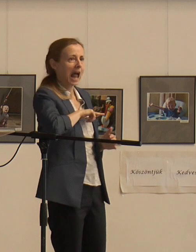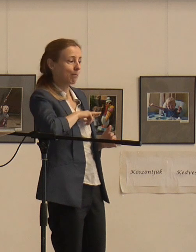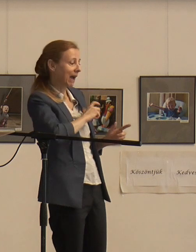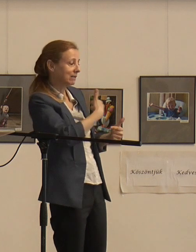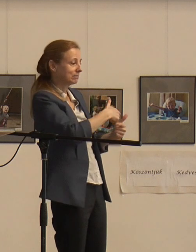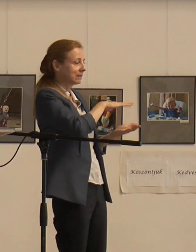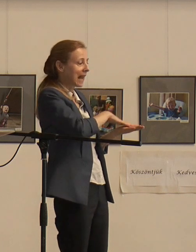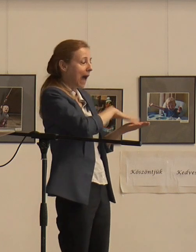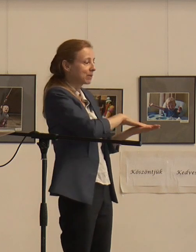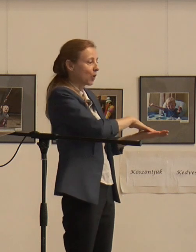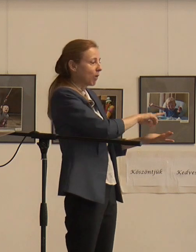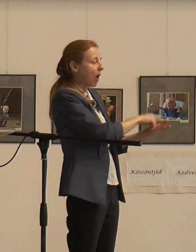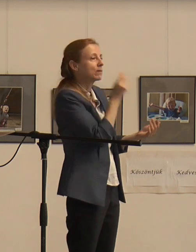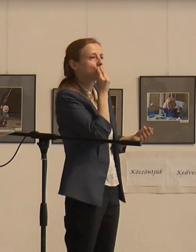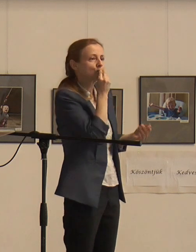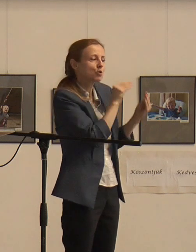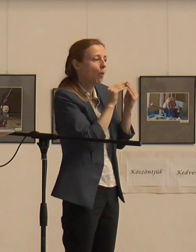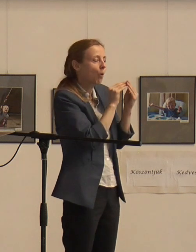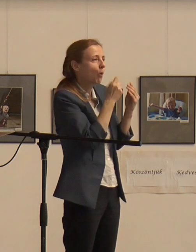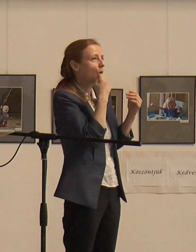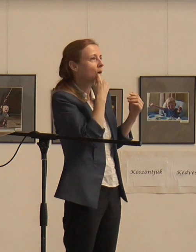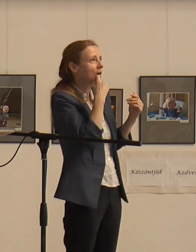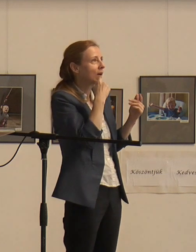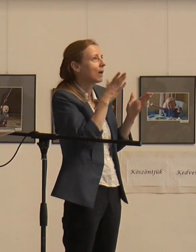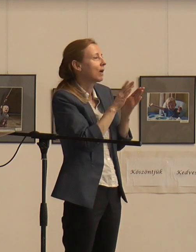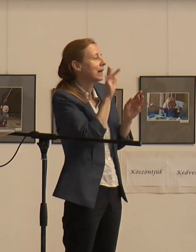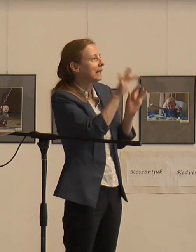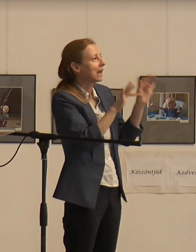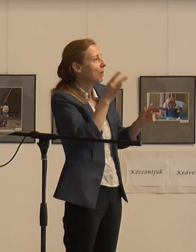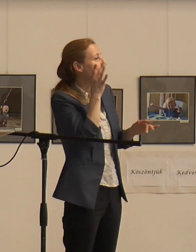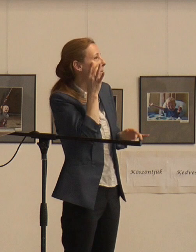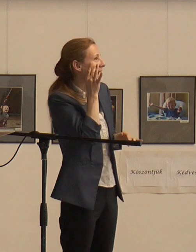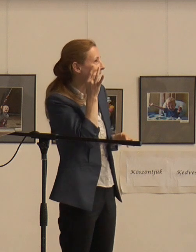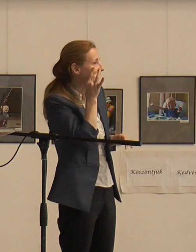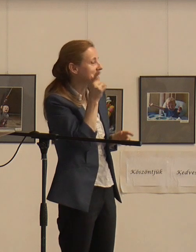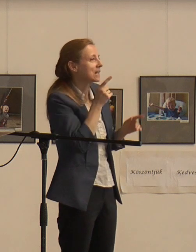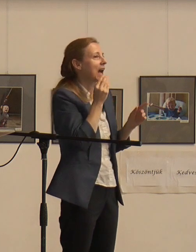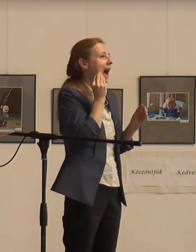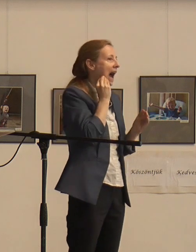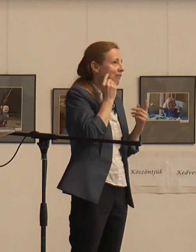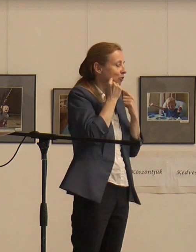lábnyoma, a csókok íze a számba, hol néz, hol áfolna.